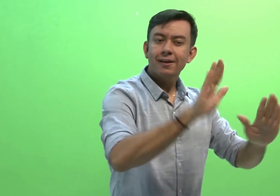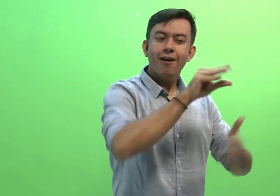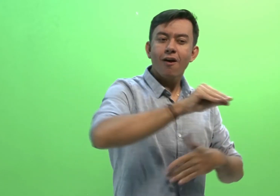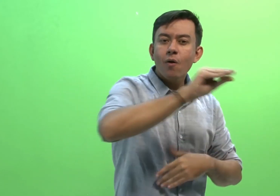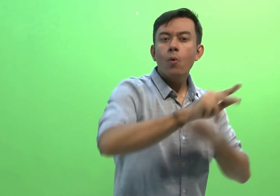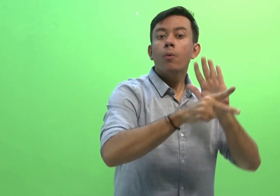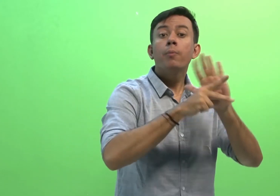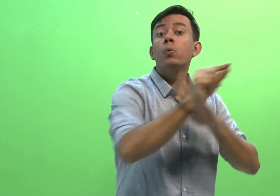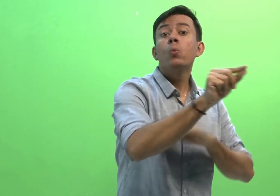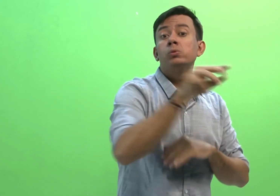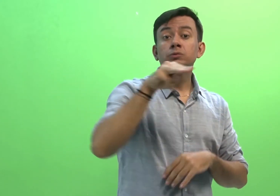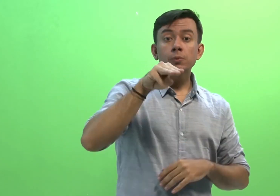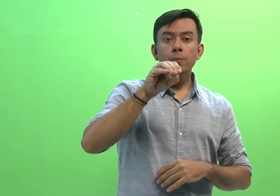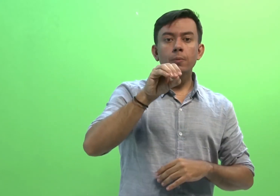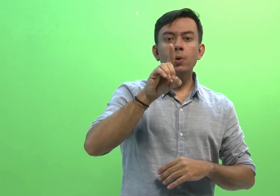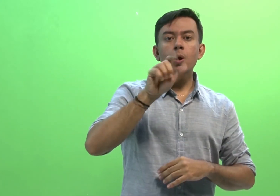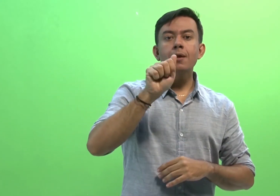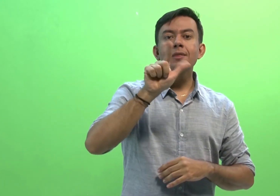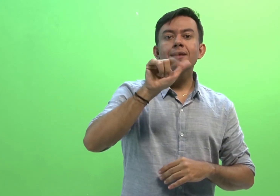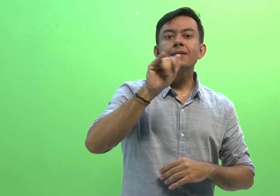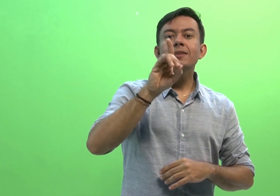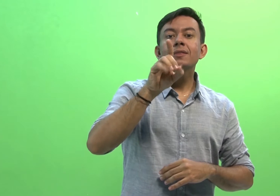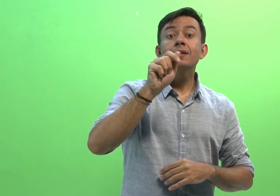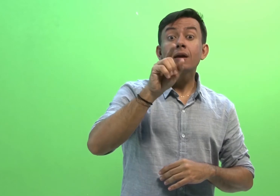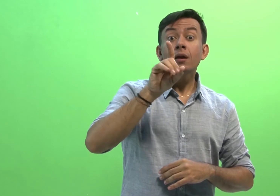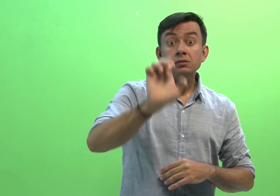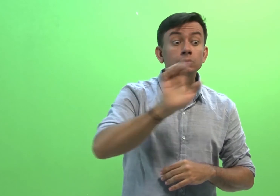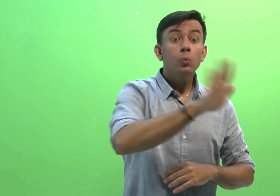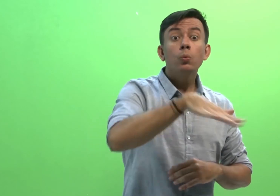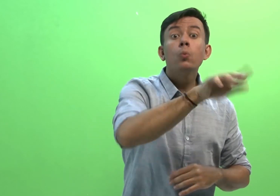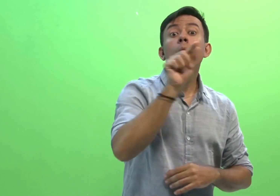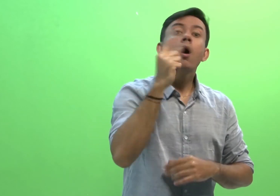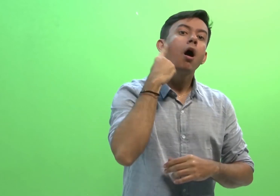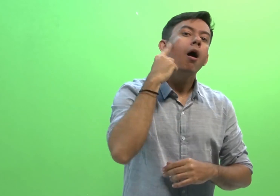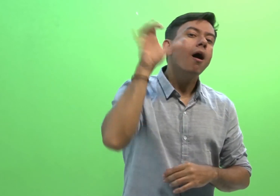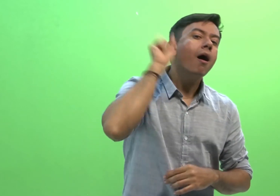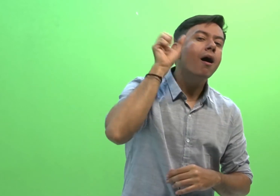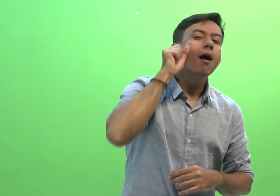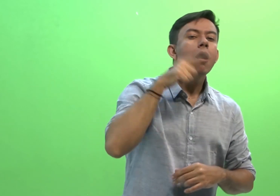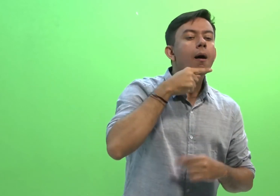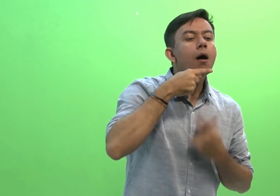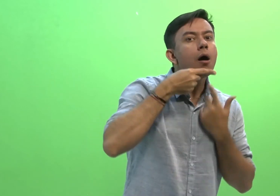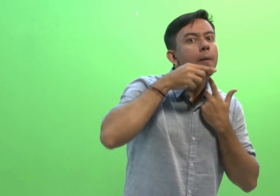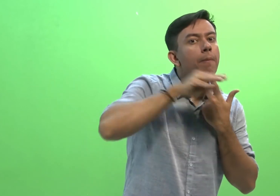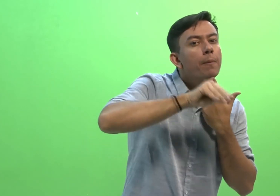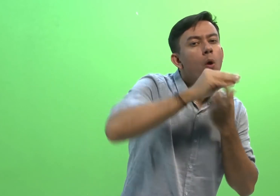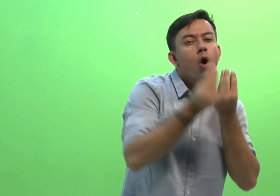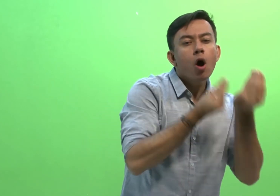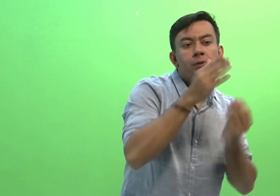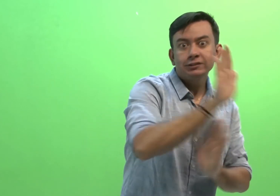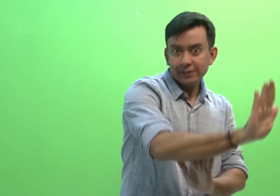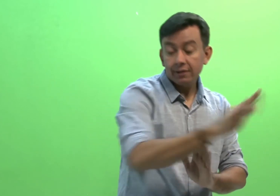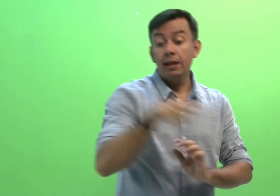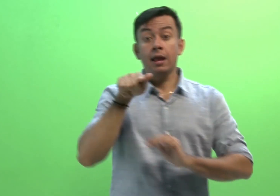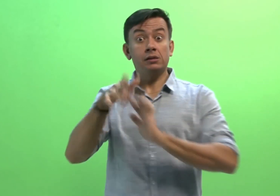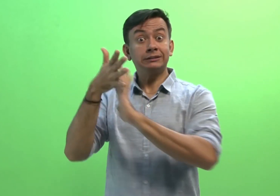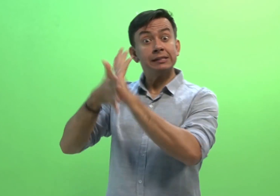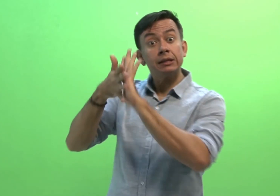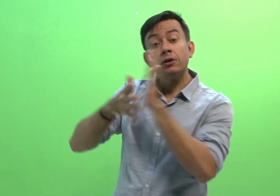as suas propriedades, com as suas modalidades, que no caso a língua oral é modalidade auditiva, e as línguas de sinais